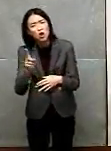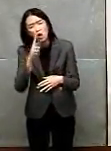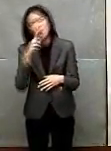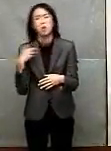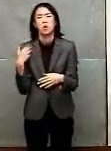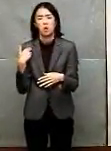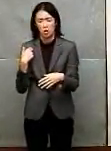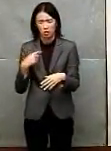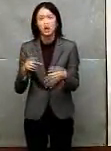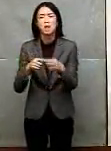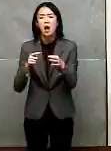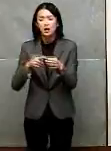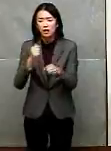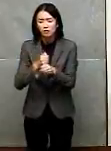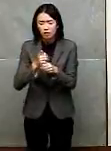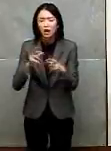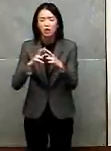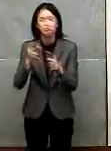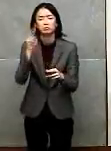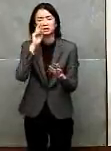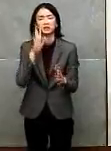い。 ありがとうございます。 はい。